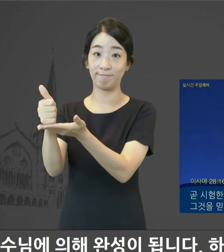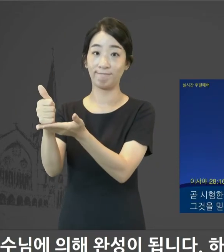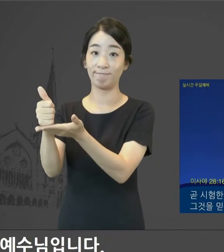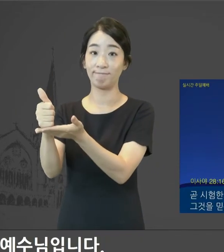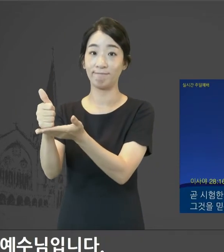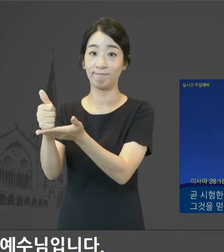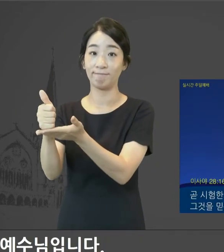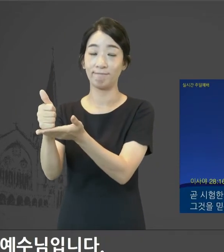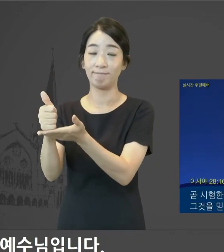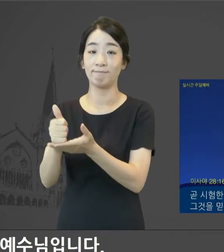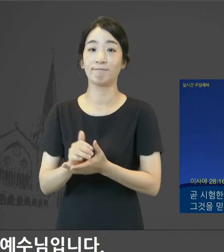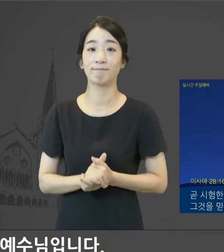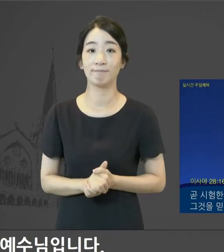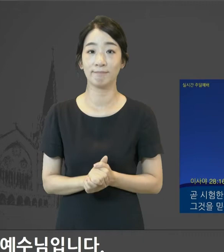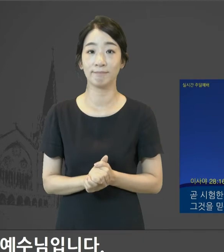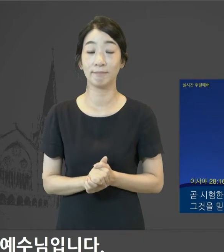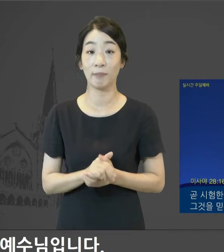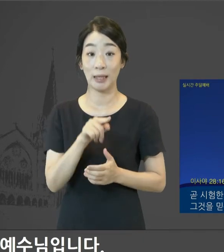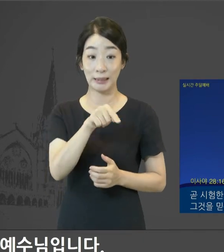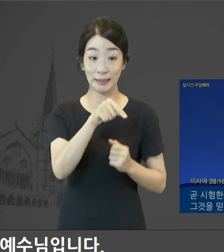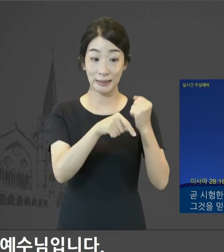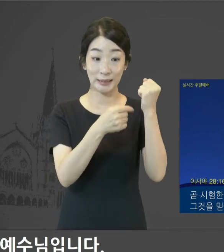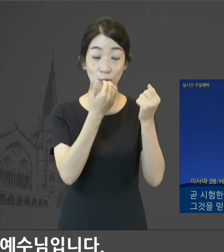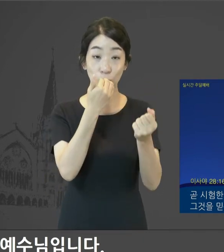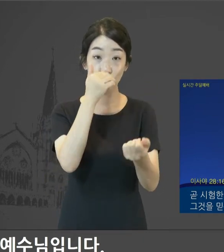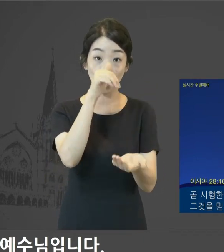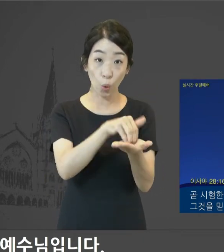보여주셔요. 이 돌의 특징이 있는데,